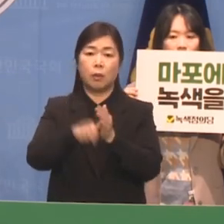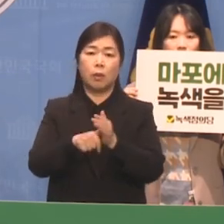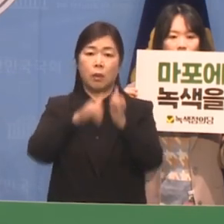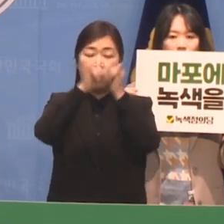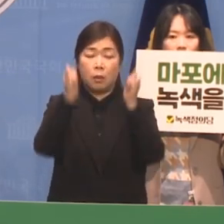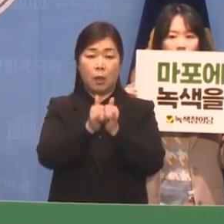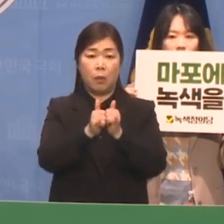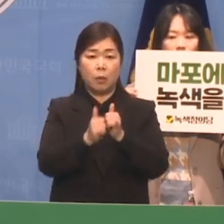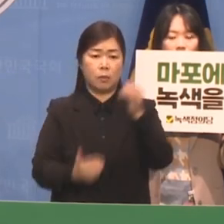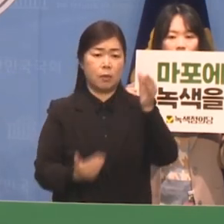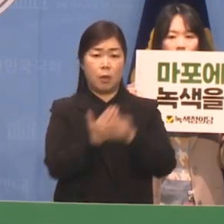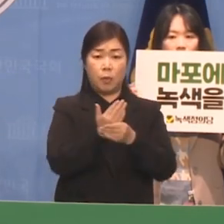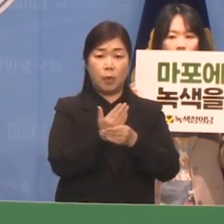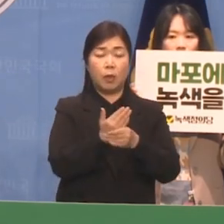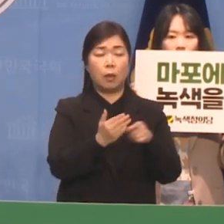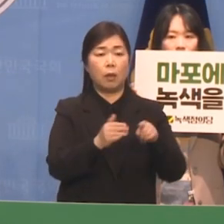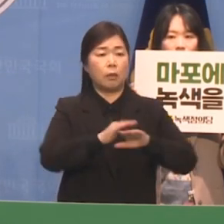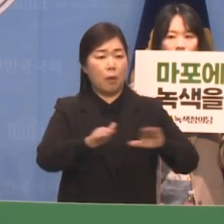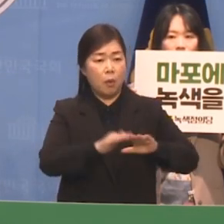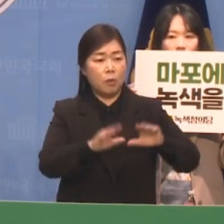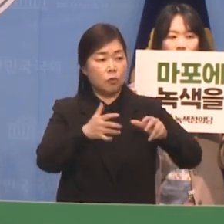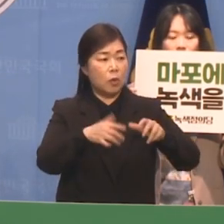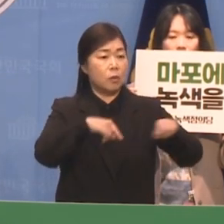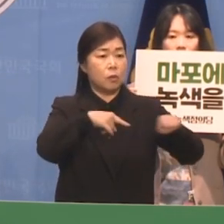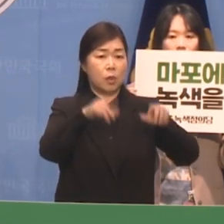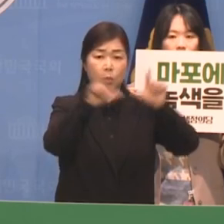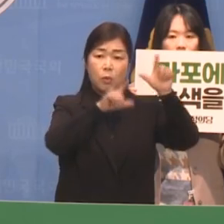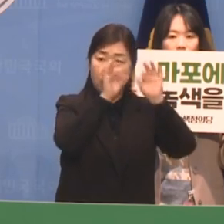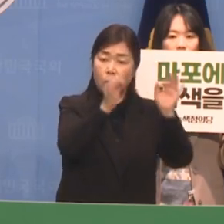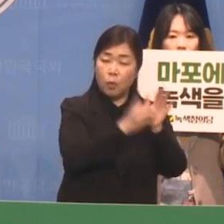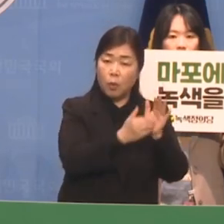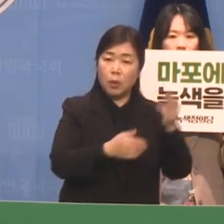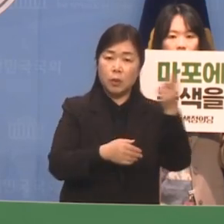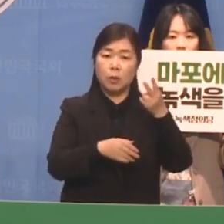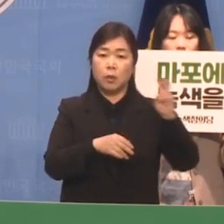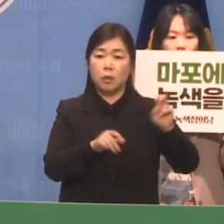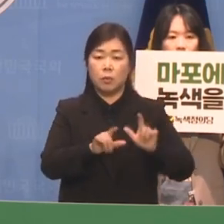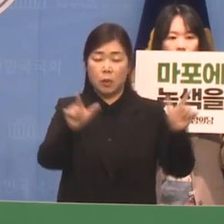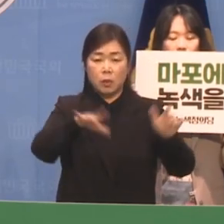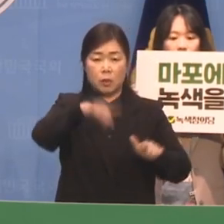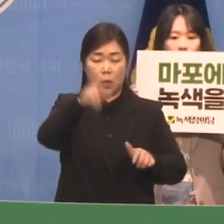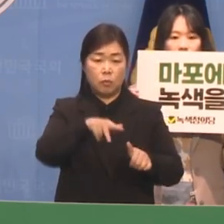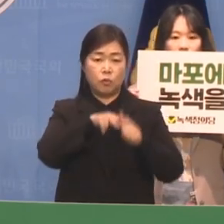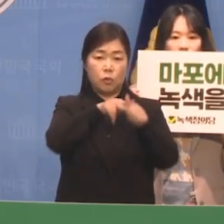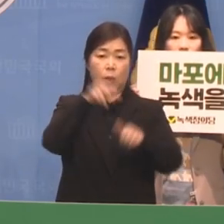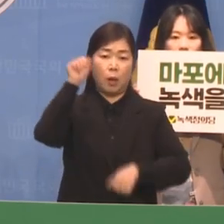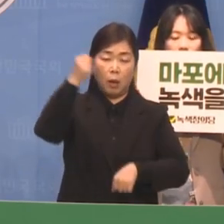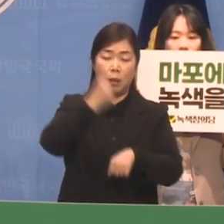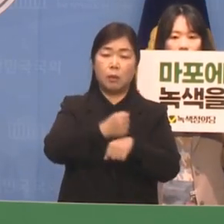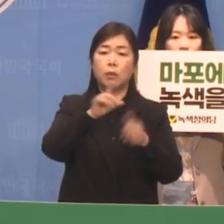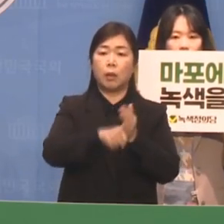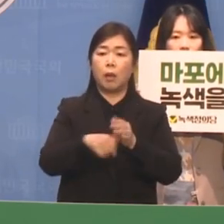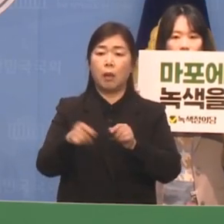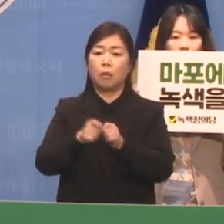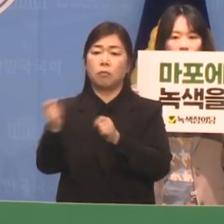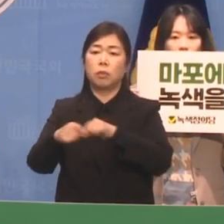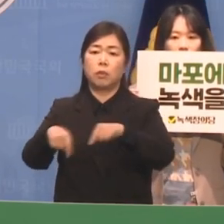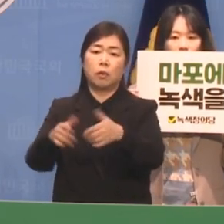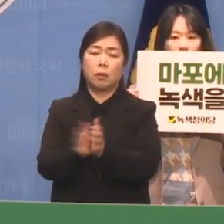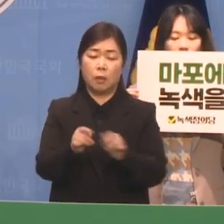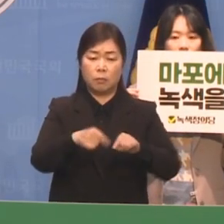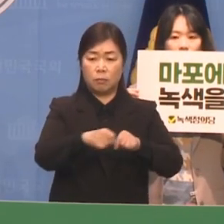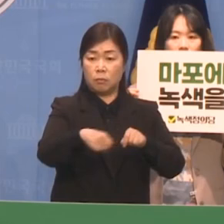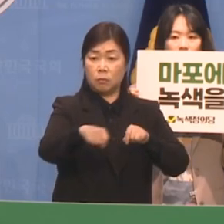국가와 정치의 실력을 보았고 2020년 첫 출마를 하면서 양당의 위성정당 사태 속에서 날것의